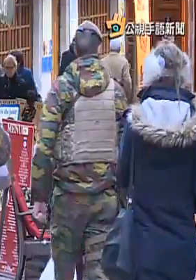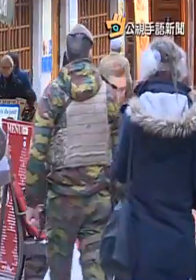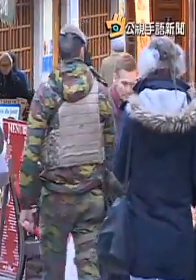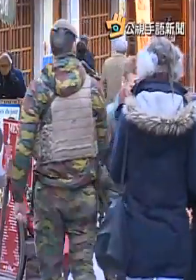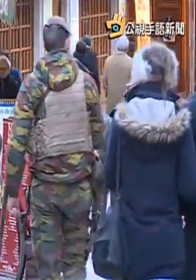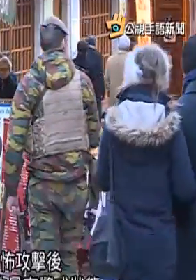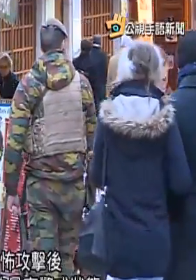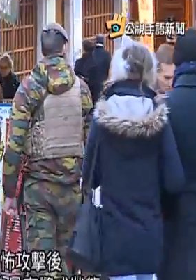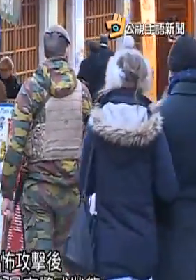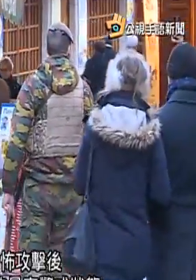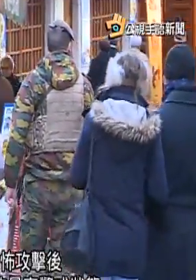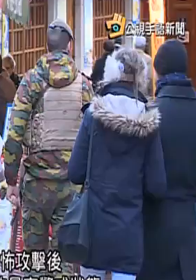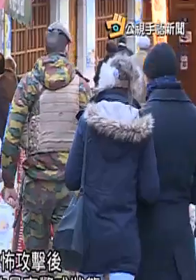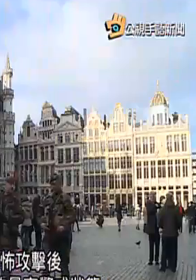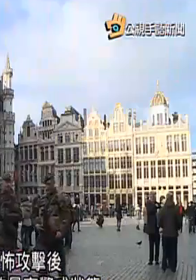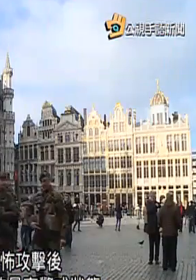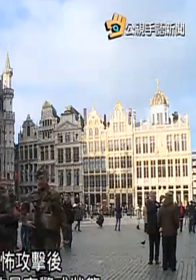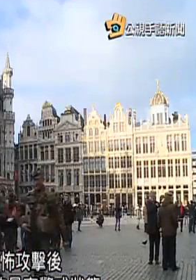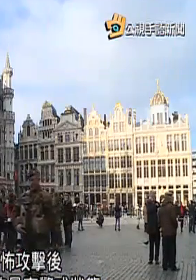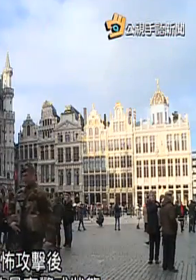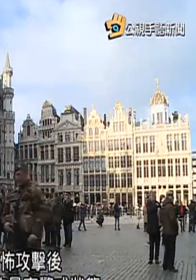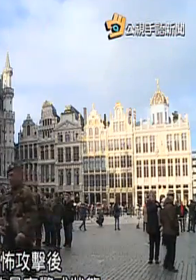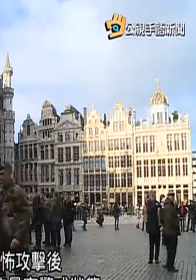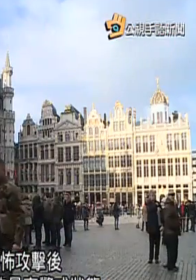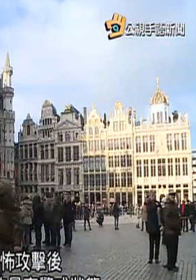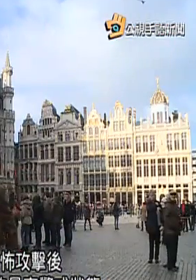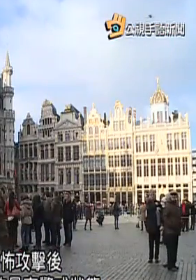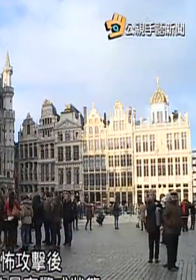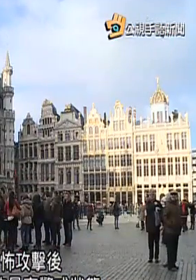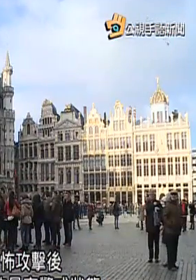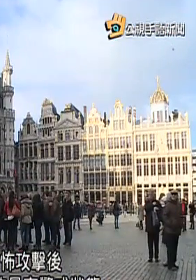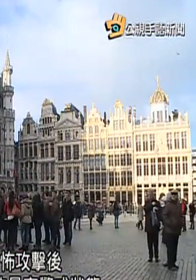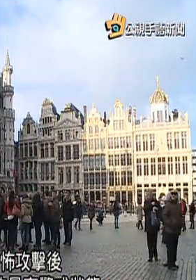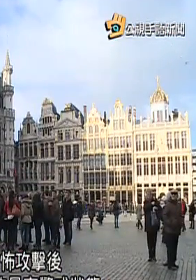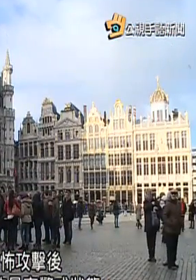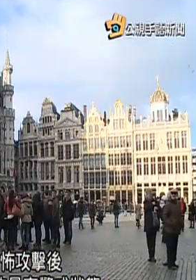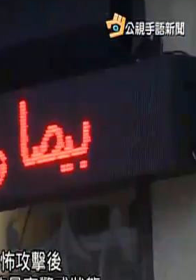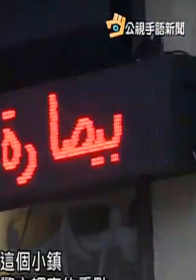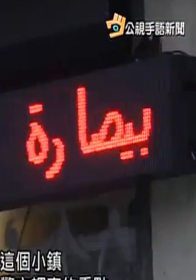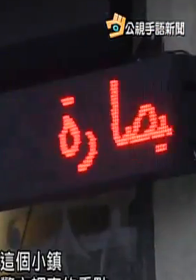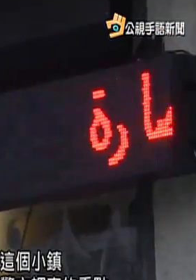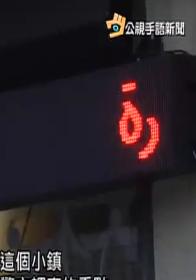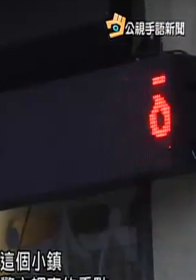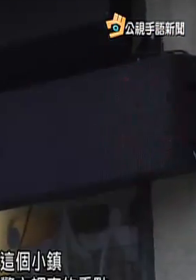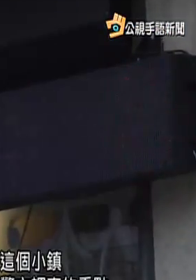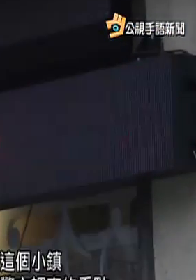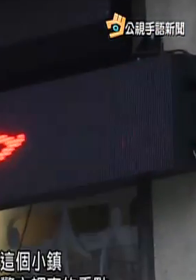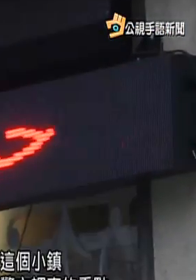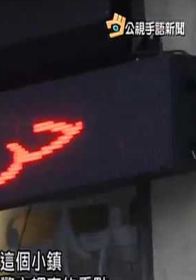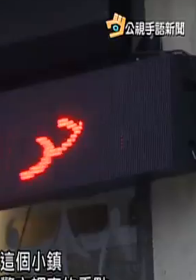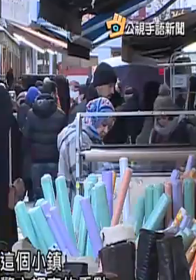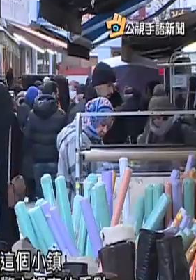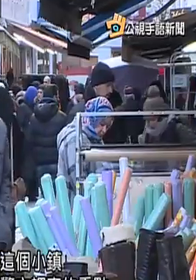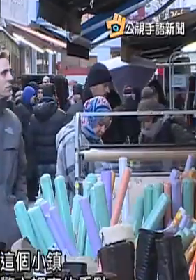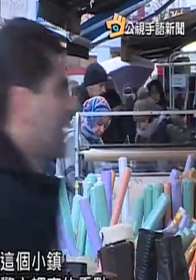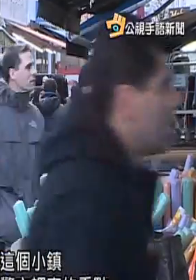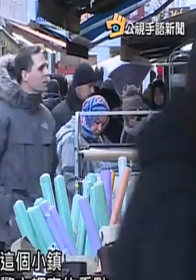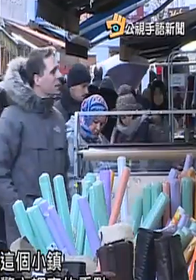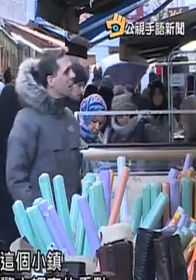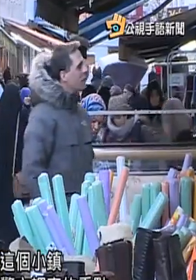比利时在恐怖攻击后再次进入第四级的最高警戒状态，而莫伦贝克这个小镇无疑的将再